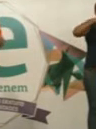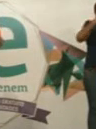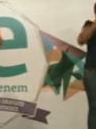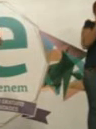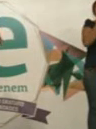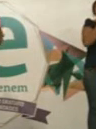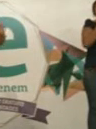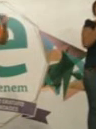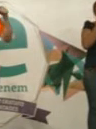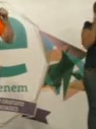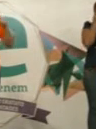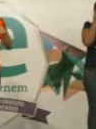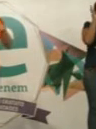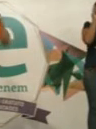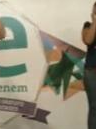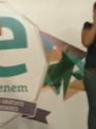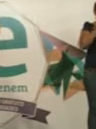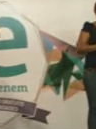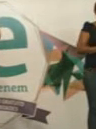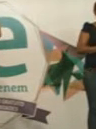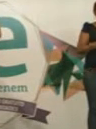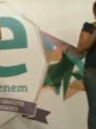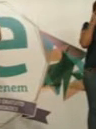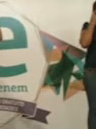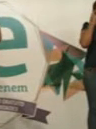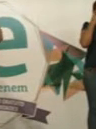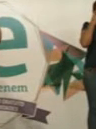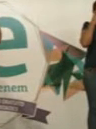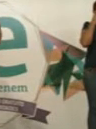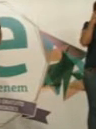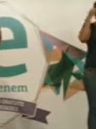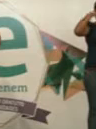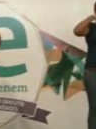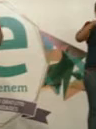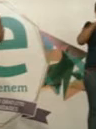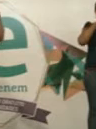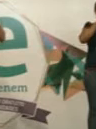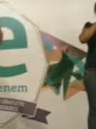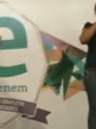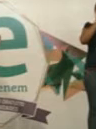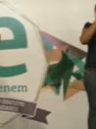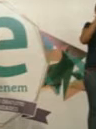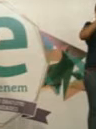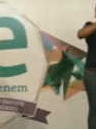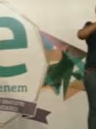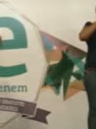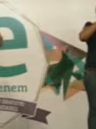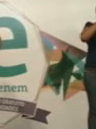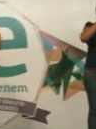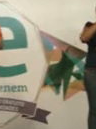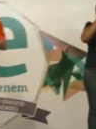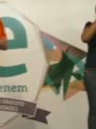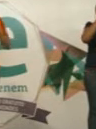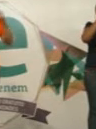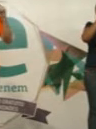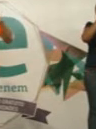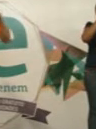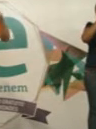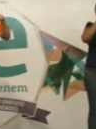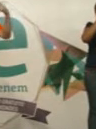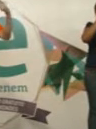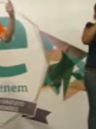futebol. Para você ter ideia, em 1938, a seleção italiana bicampeã de futebol jogou toda de negro, de preto,